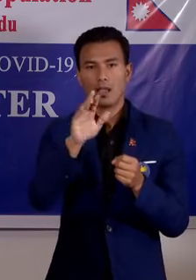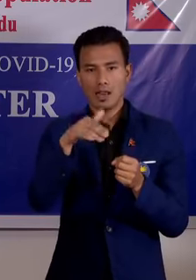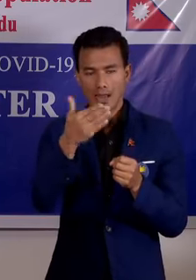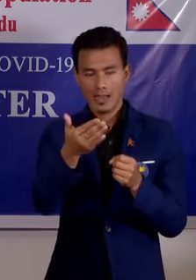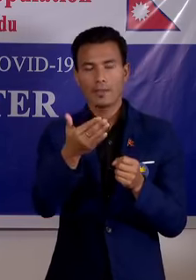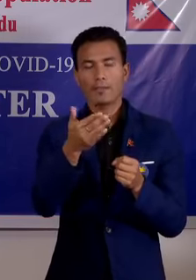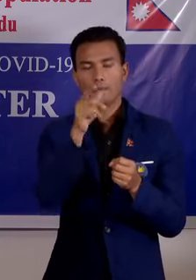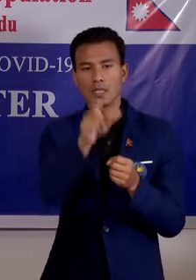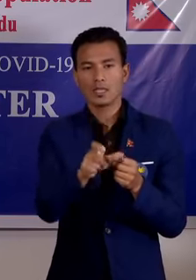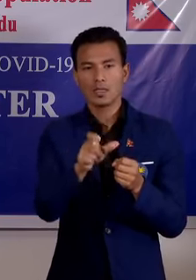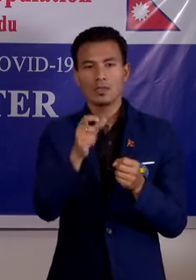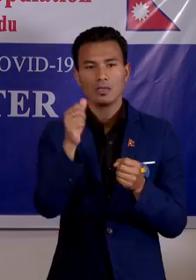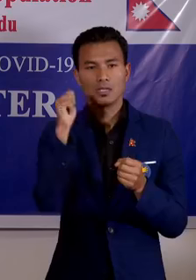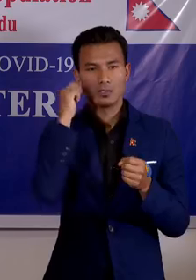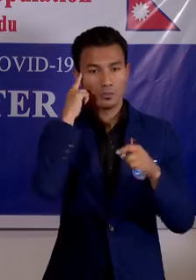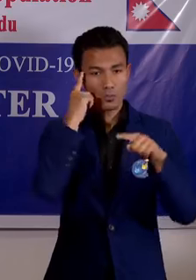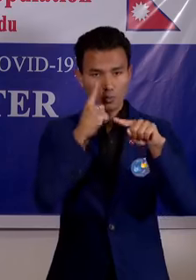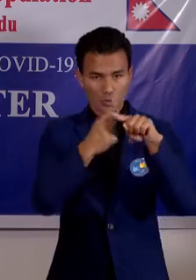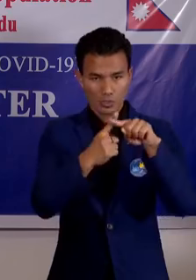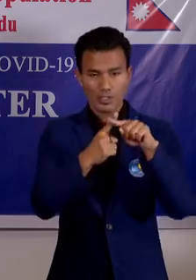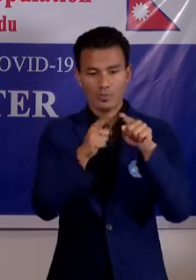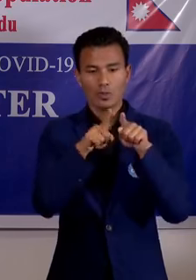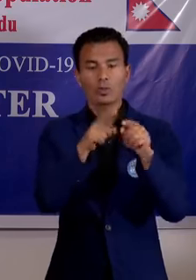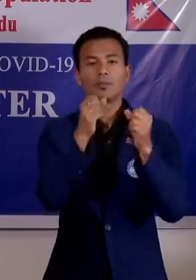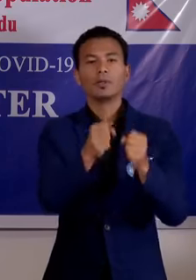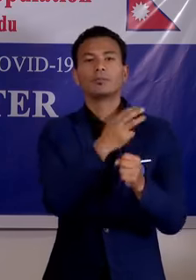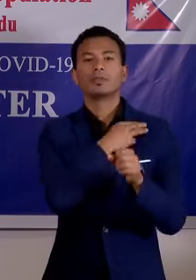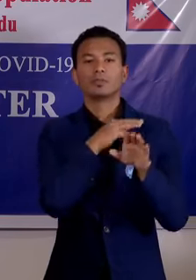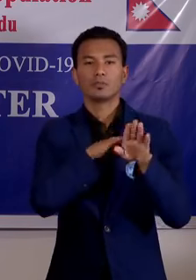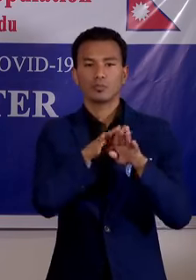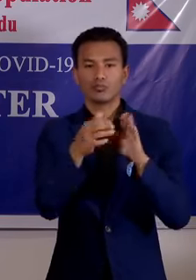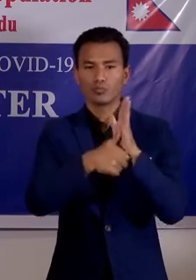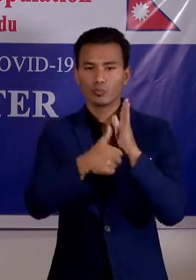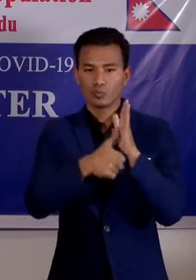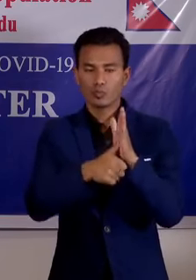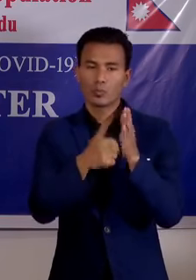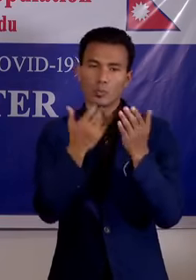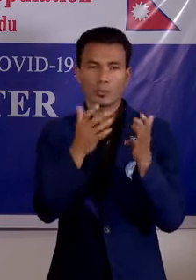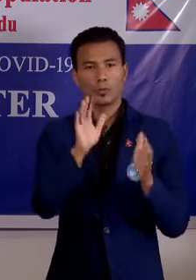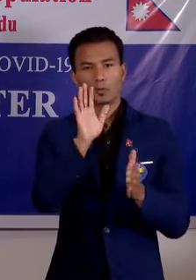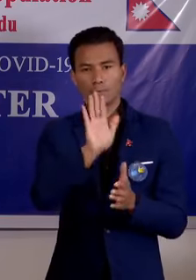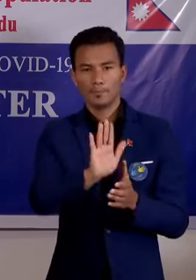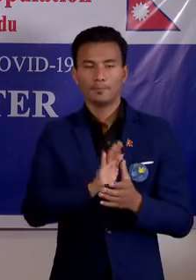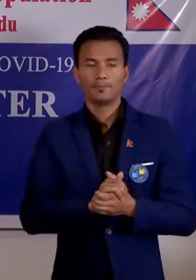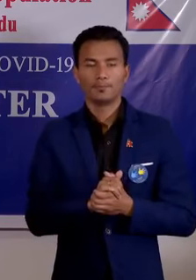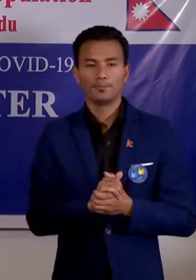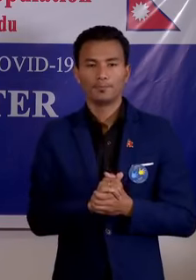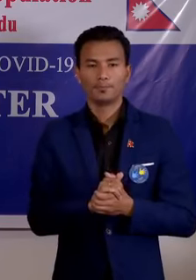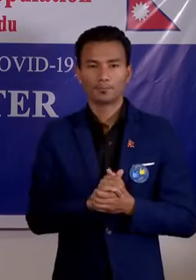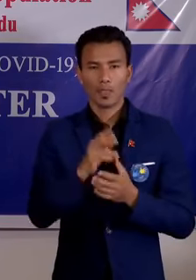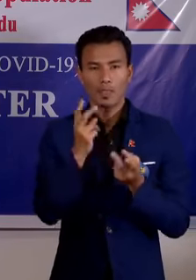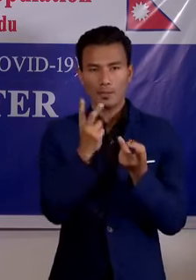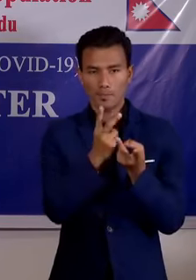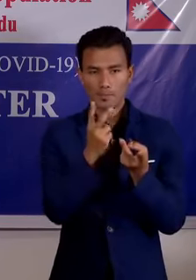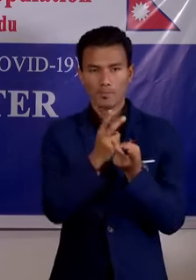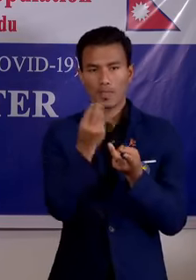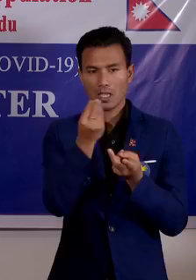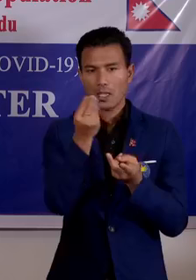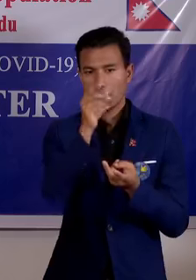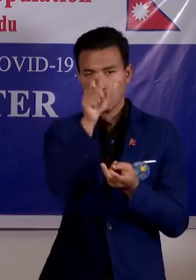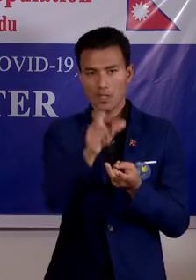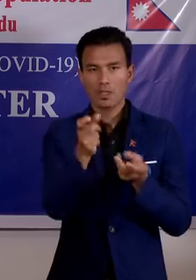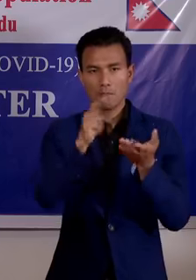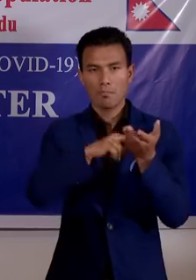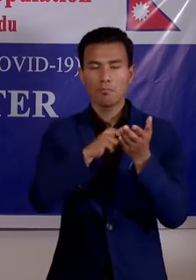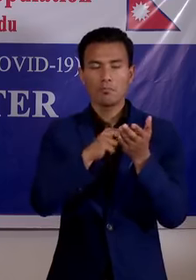जुन हिज पोजिटिभ देखिएका केसहरूको उहाँहरूको चाहिँ परीक्षण सम्पन्न भएको छ। त्यसै गरी केहीको